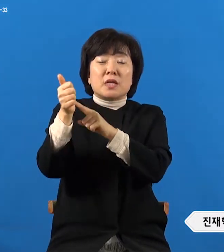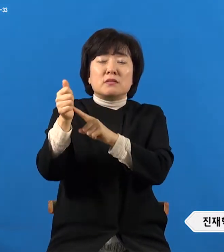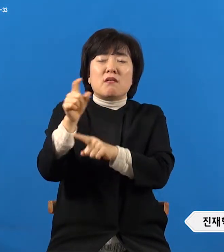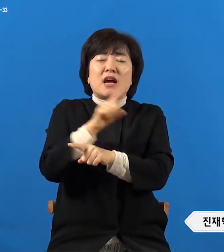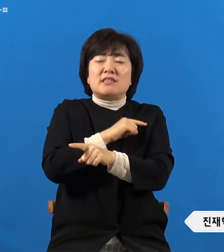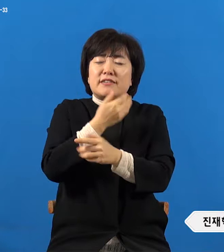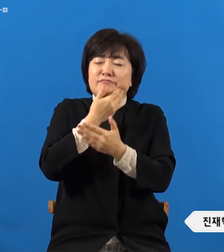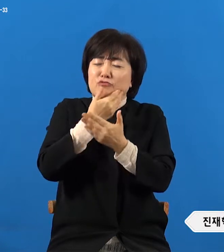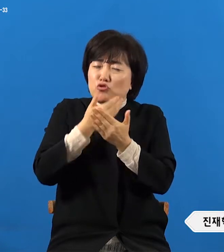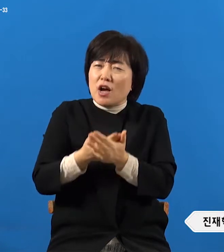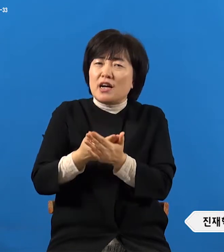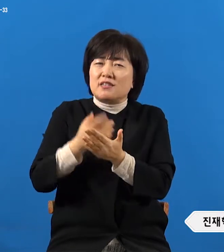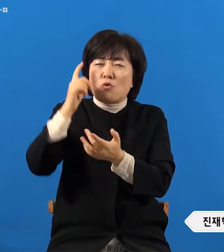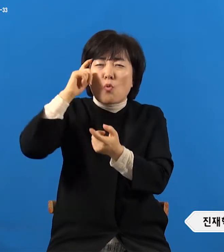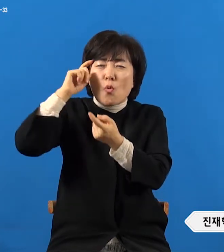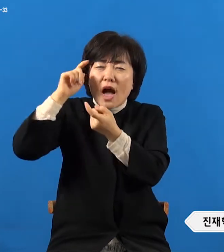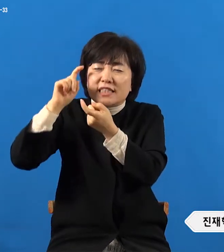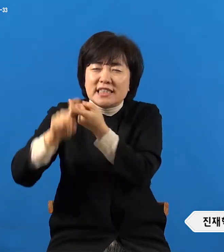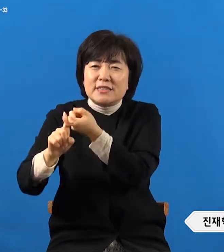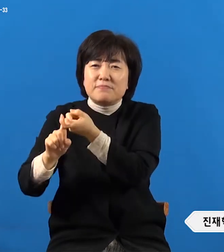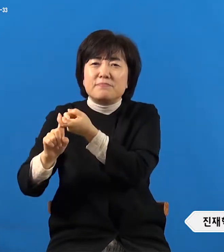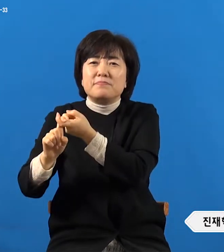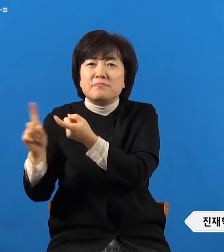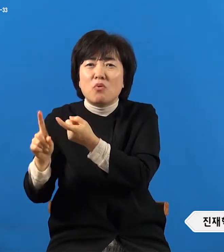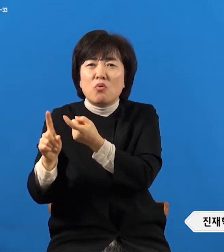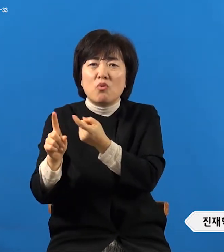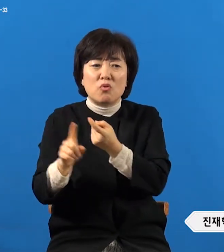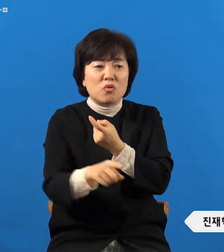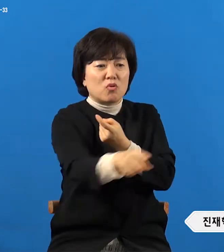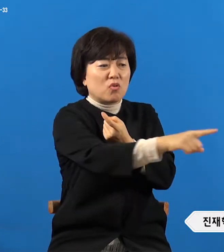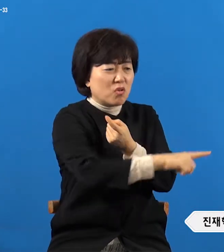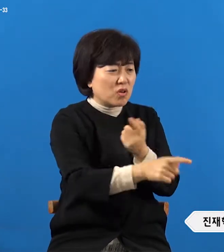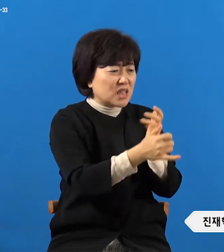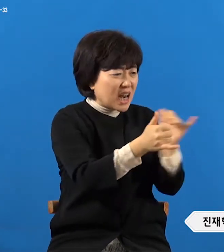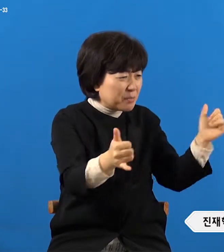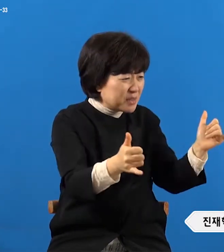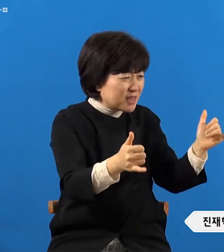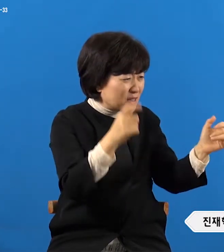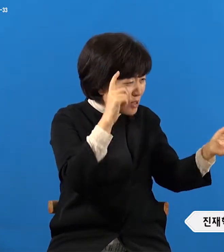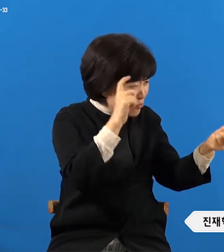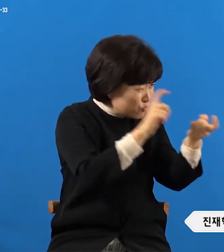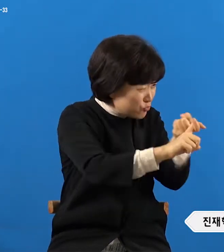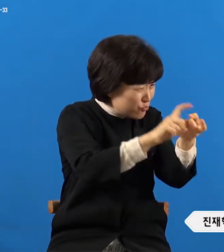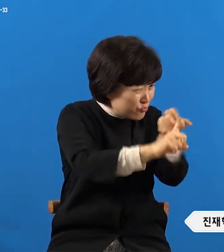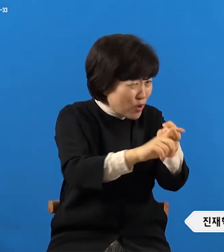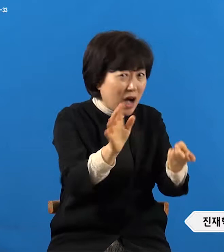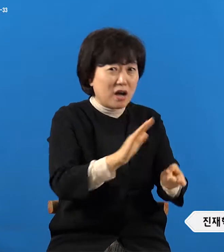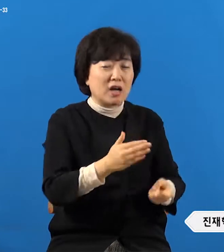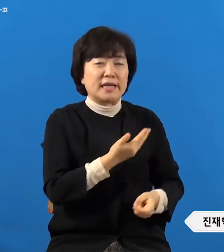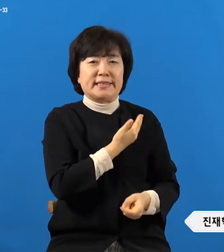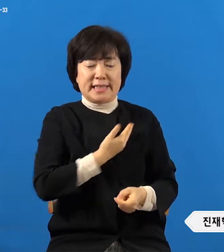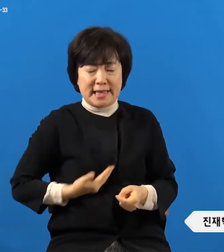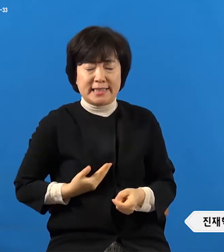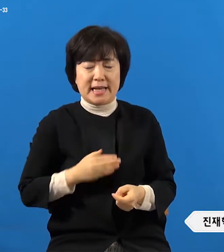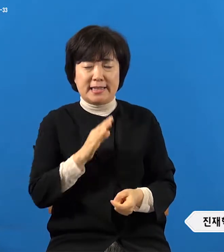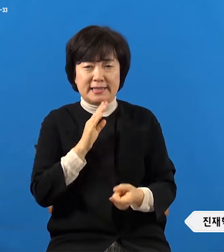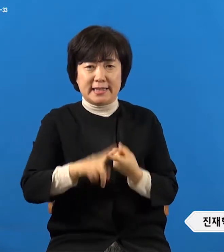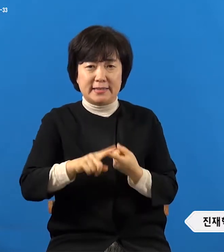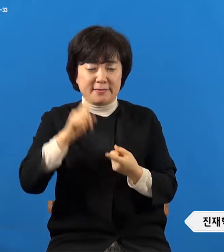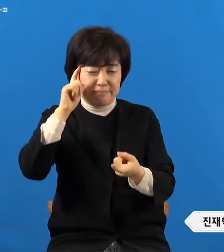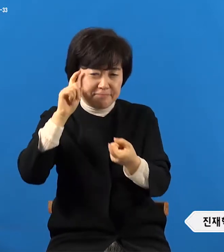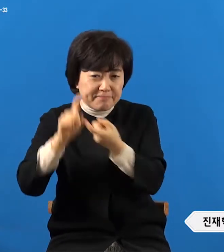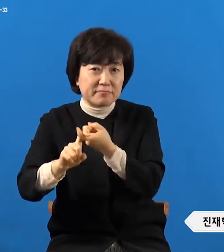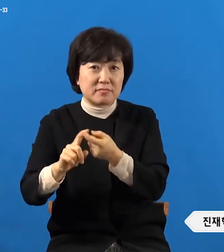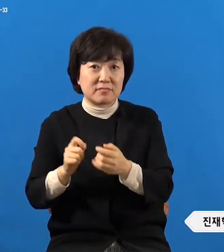중요한 관심사는 무리가 아니었습니다. 제자였습니다. 우리는 많은 사람을 중요하게 여깁니다.